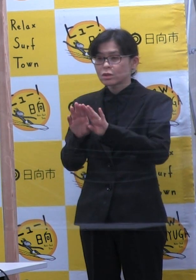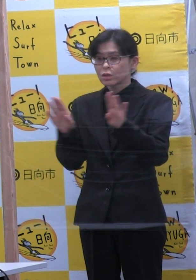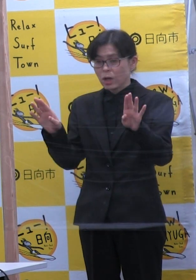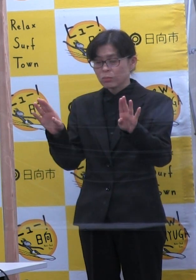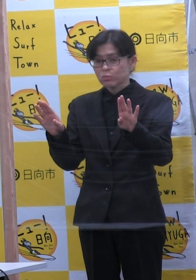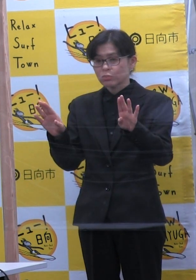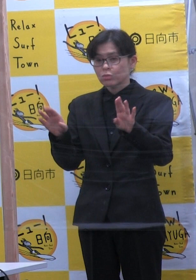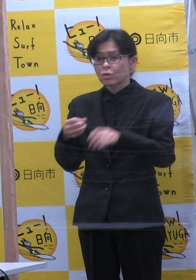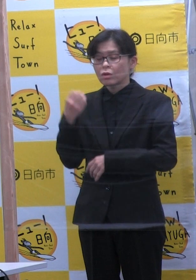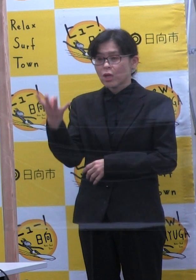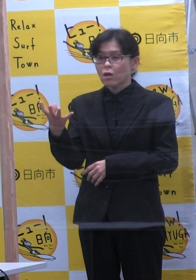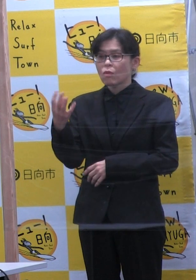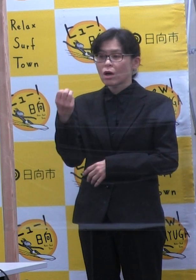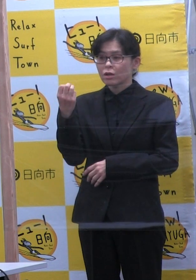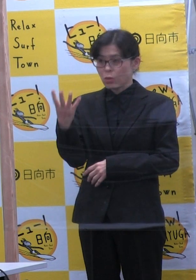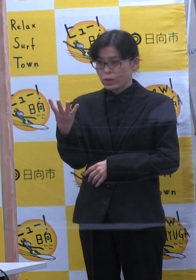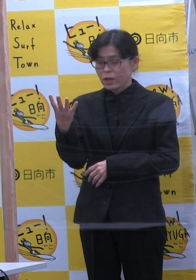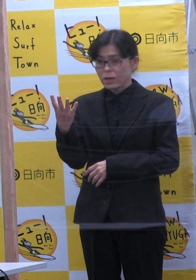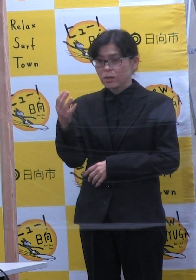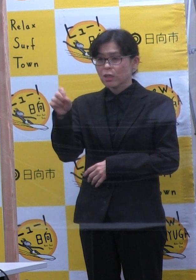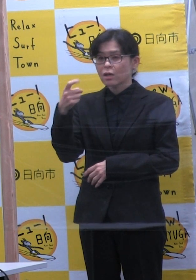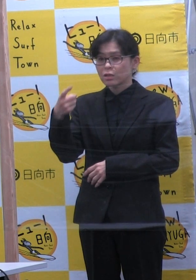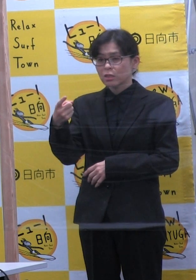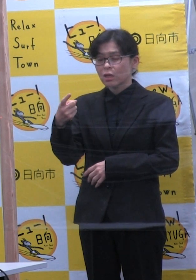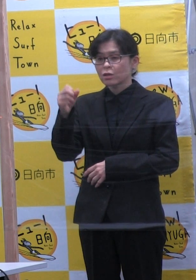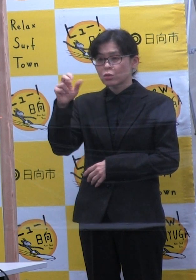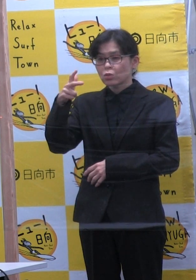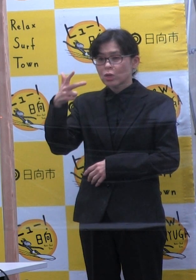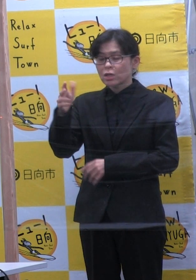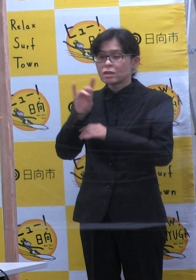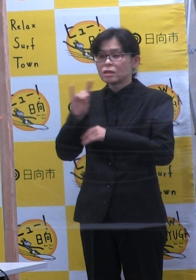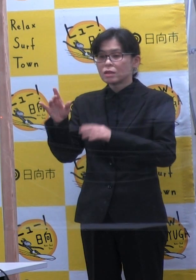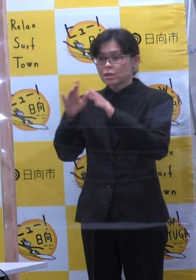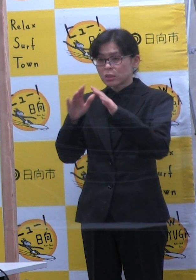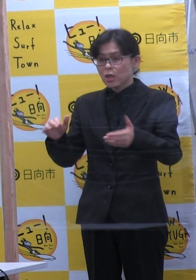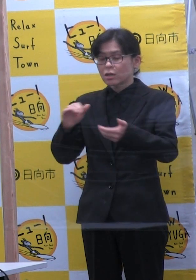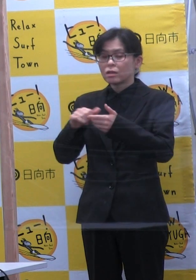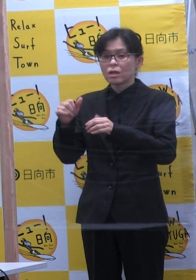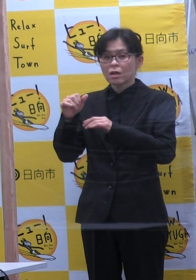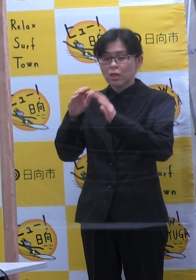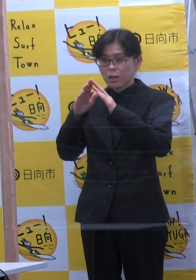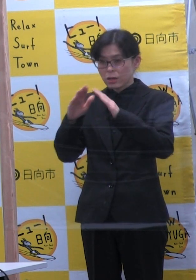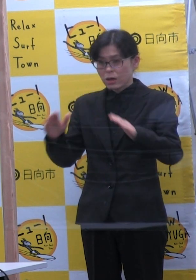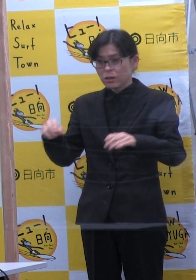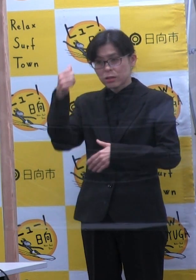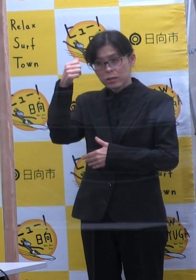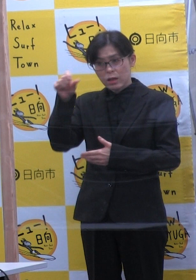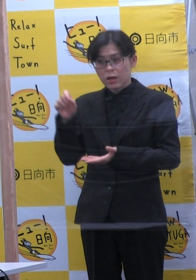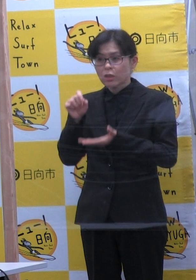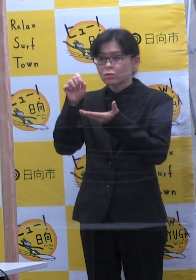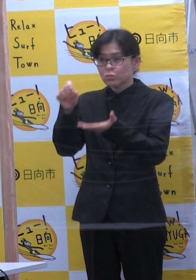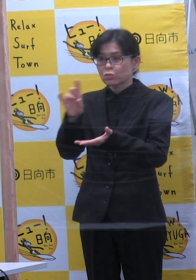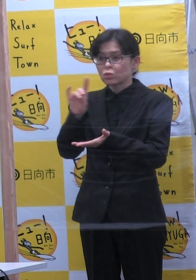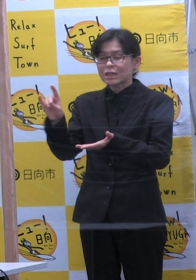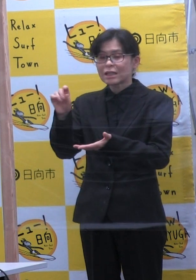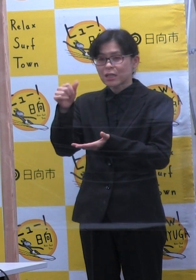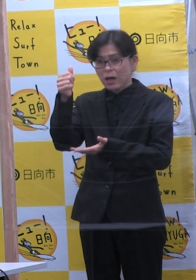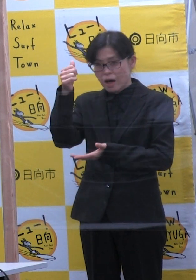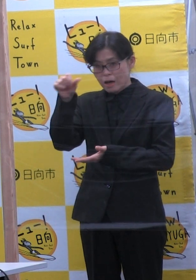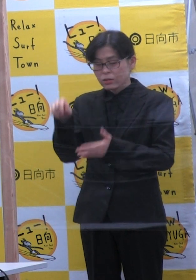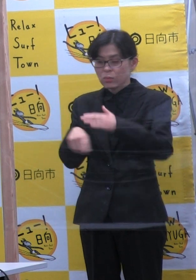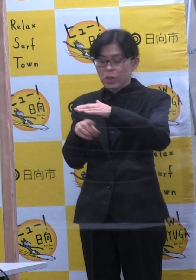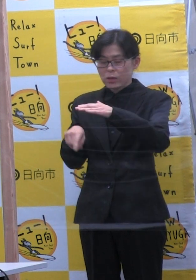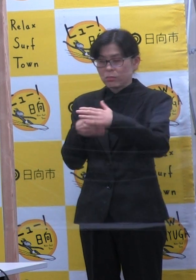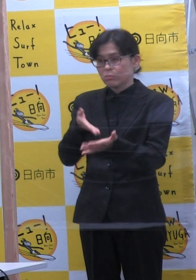します令和4年第1回日向市議会定例会に提出する議案の概要について